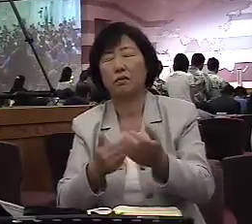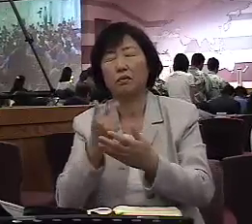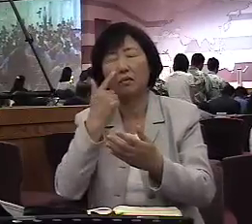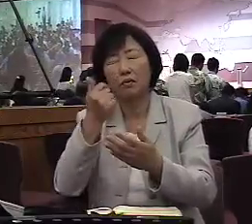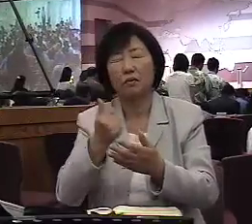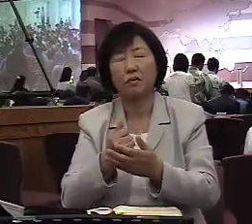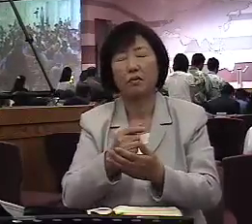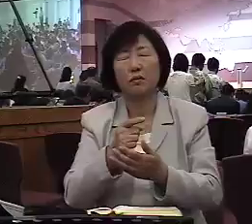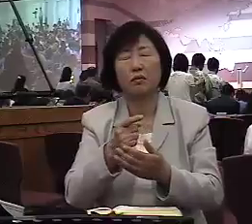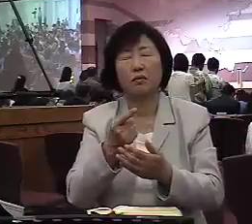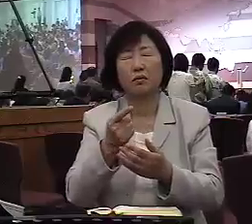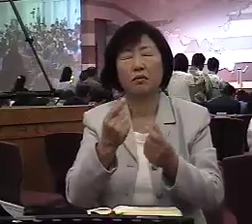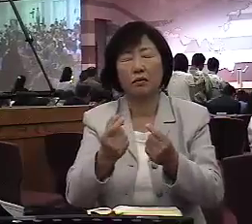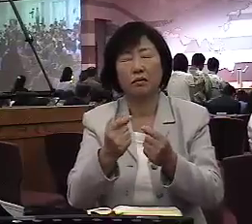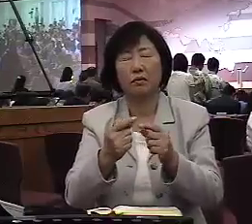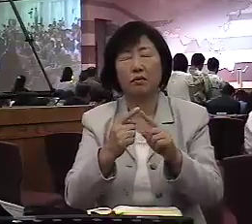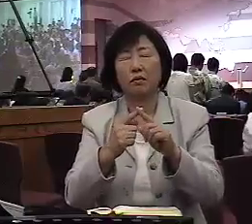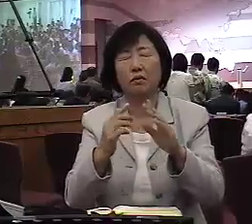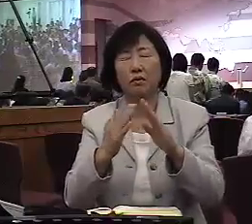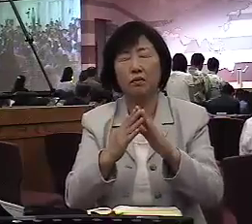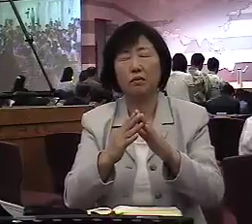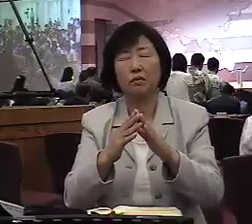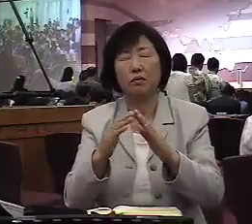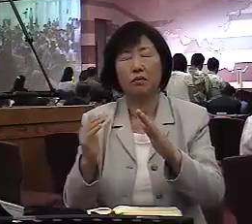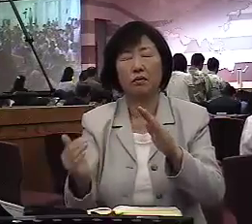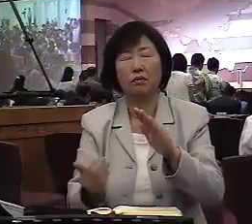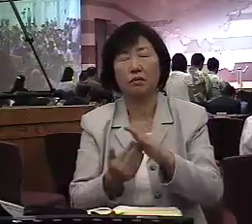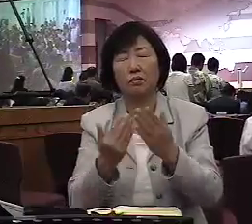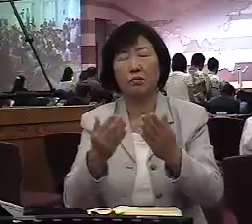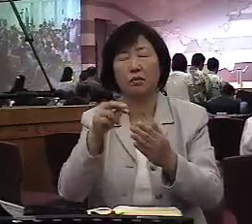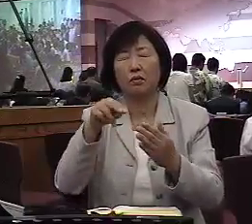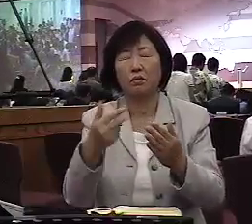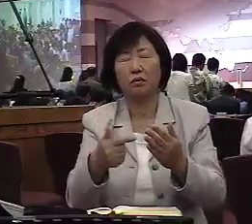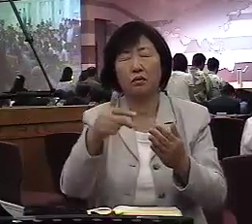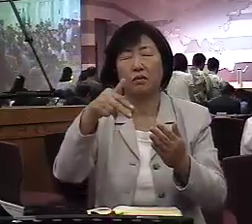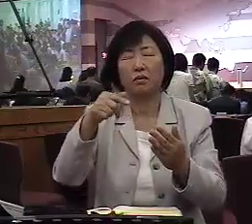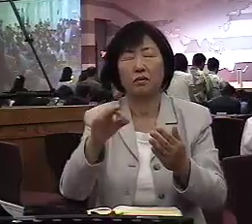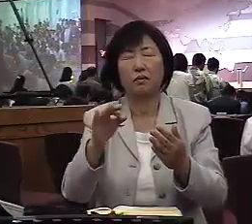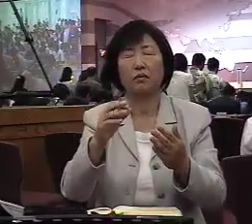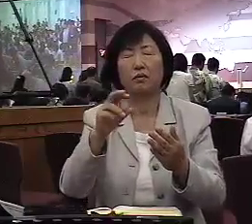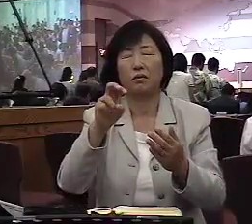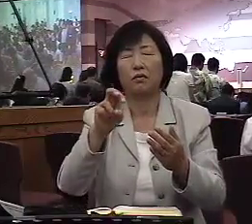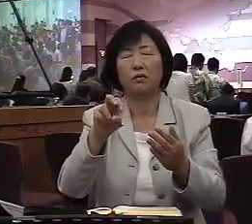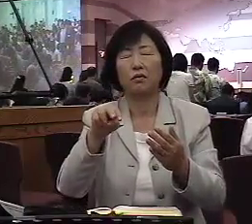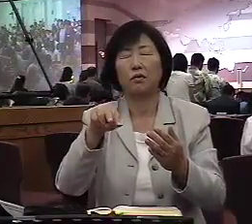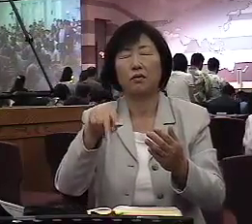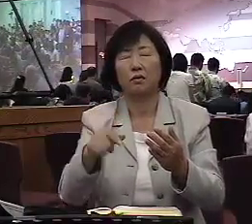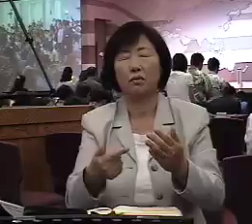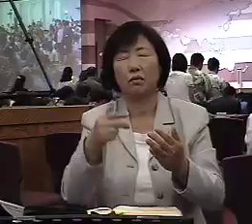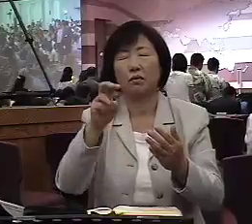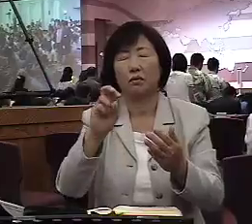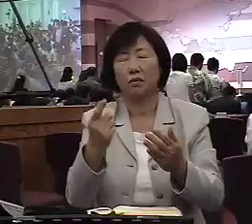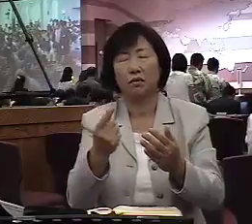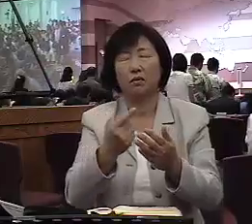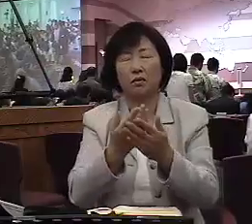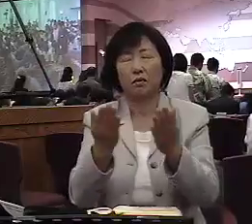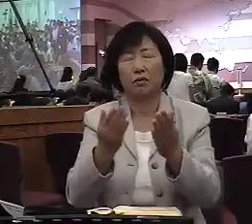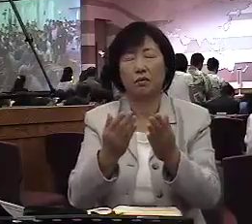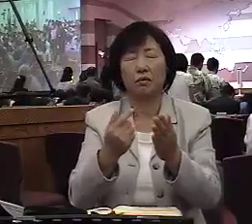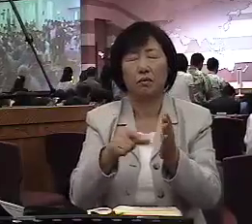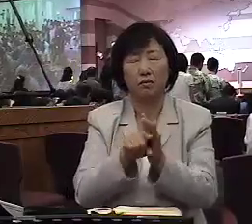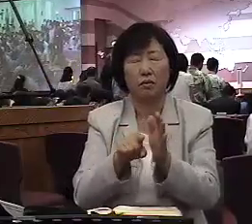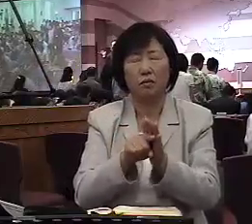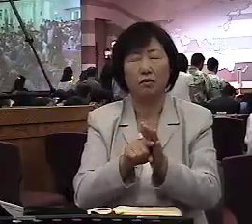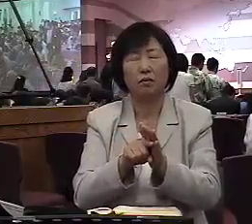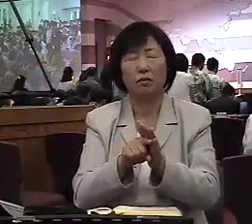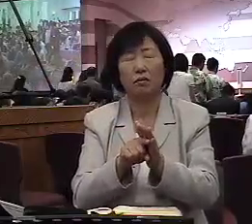아버지, 그러한 교회를 우리가 이루어 드리기 위하여서 하나님 아버지, 여기 기름 부어주시고 세워주시고 주님의